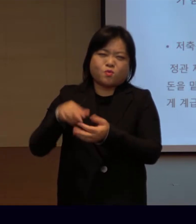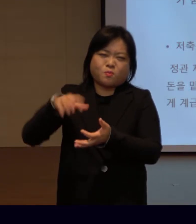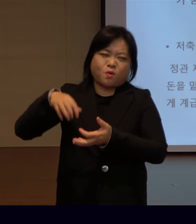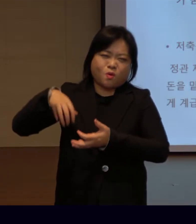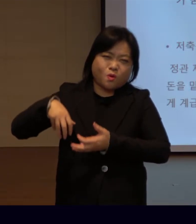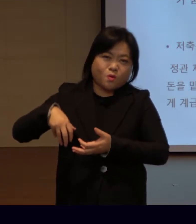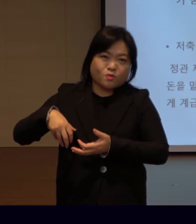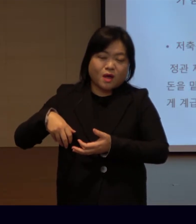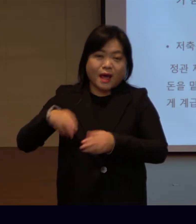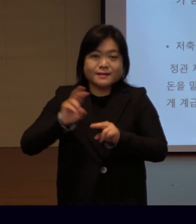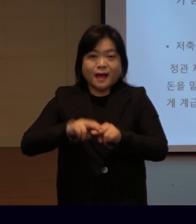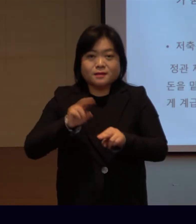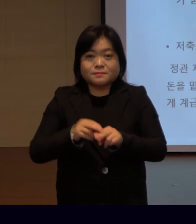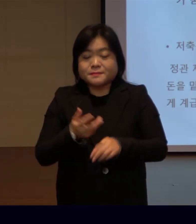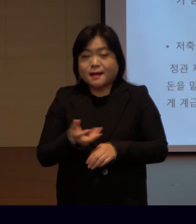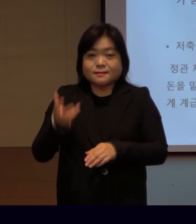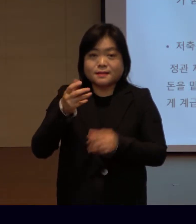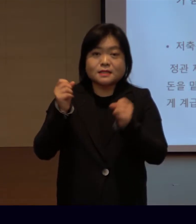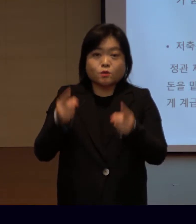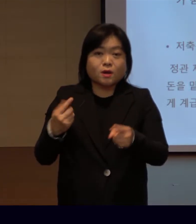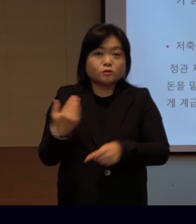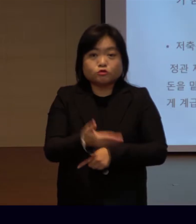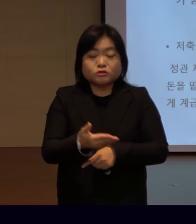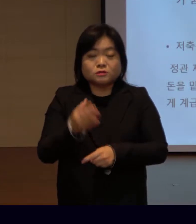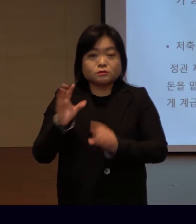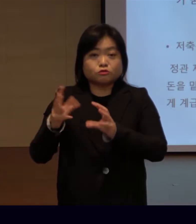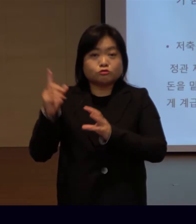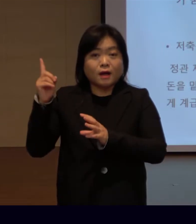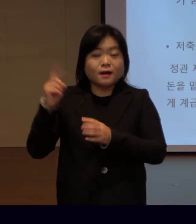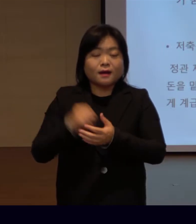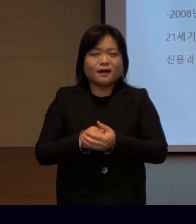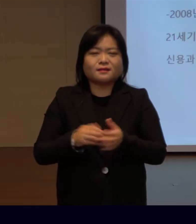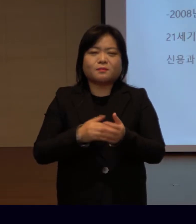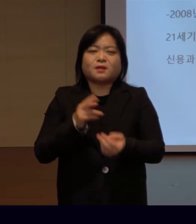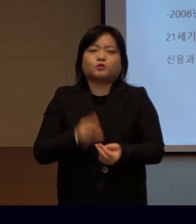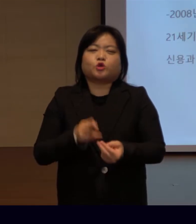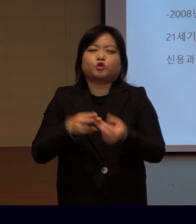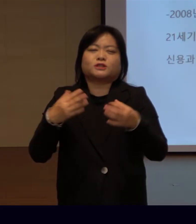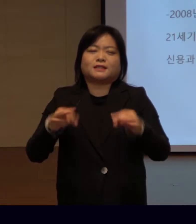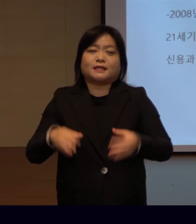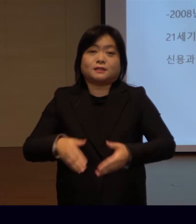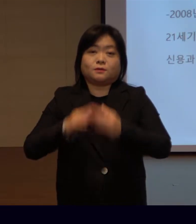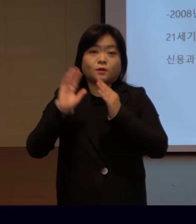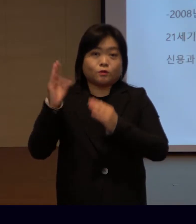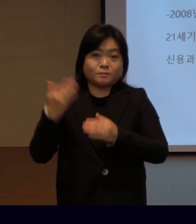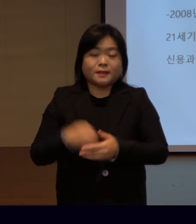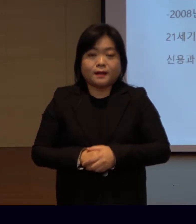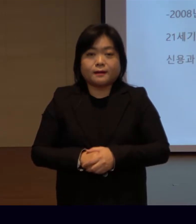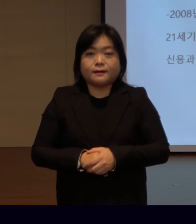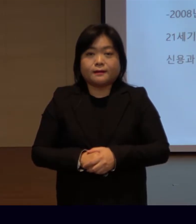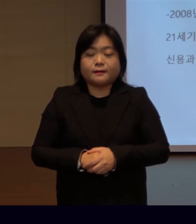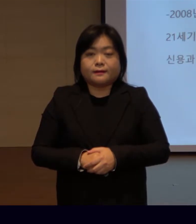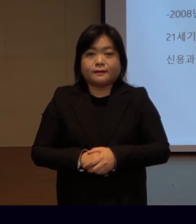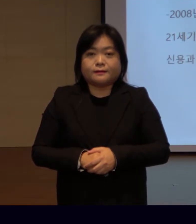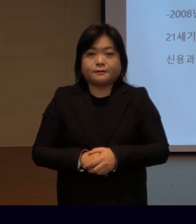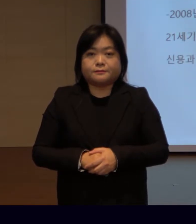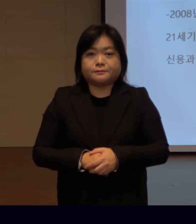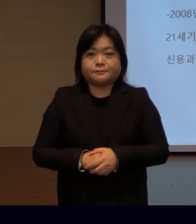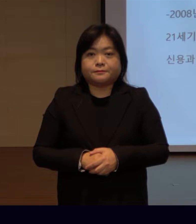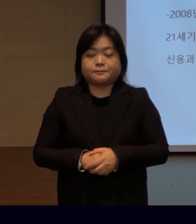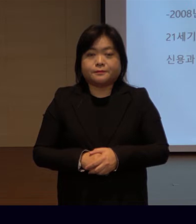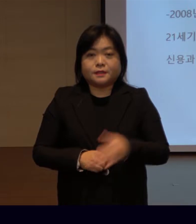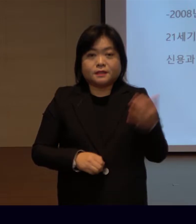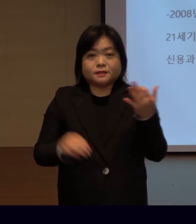기회가 국가 차원에서 만들어주는 이런 저축은행이 창설이 됩니다. 자, 이렇게 제가